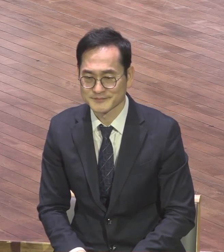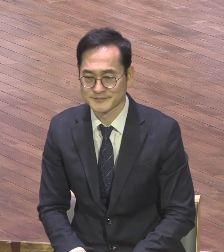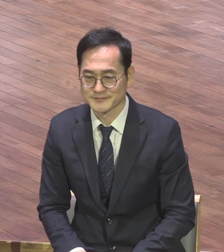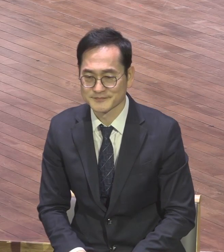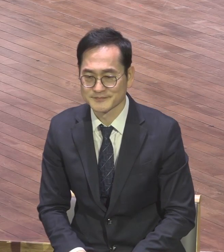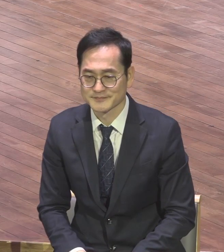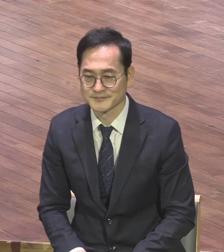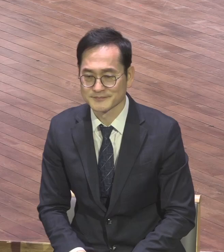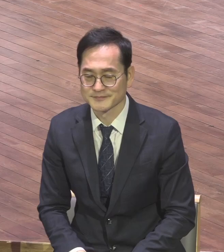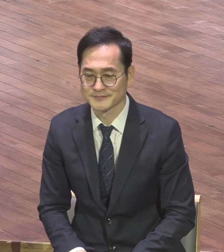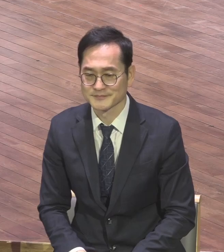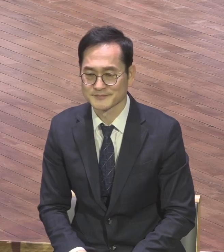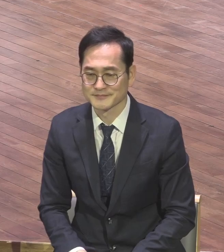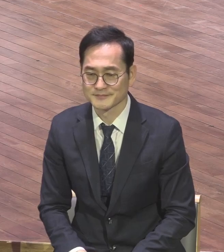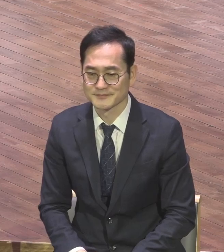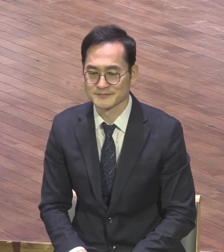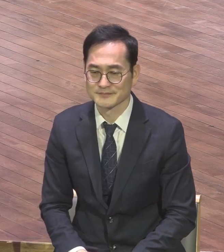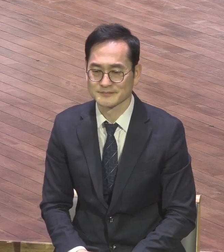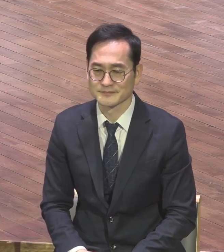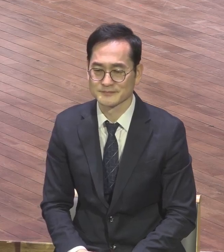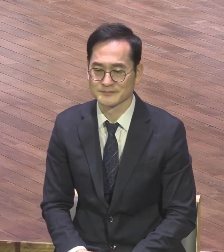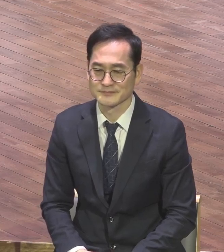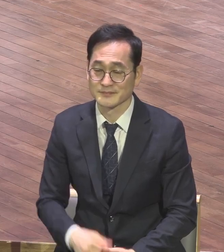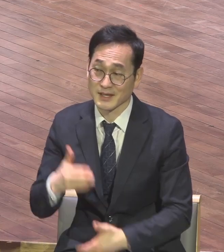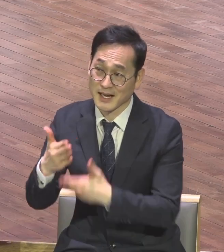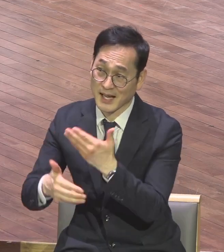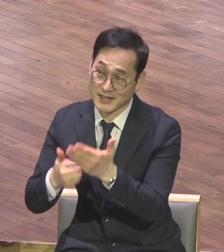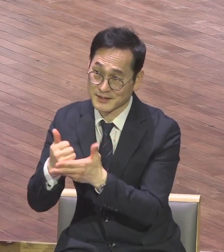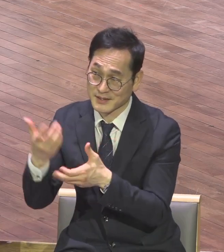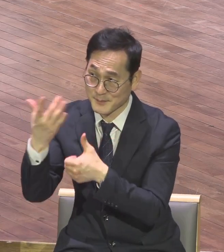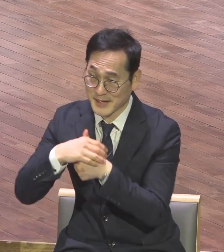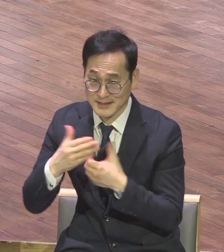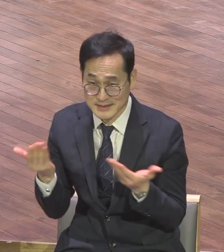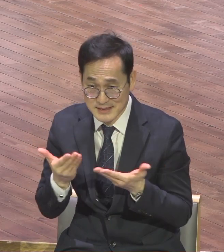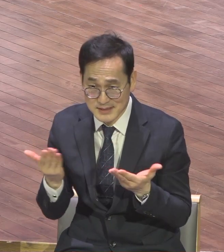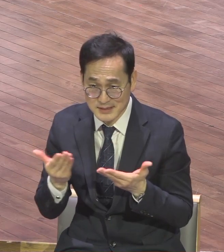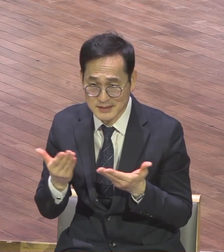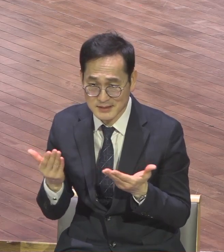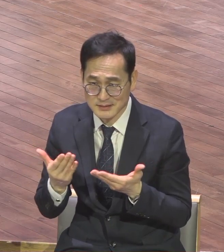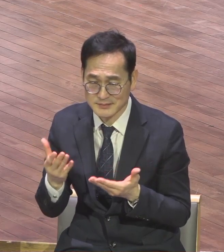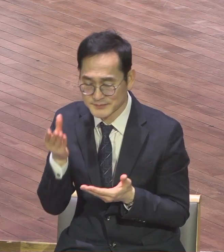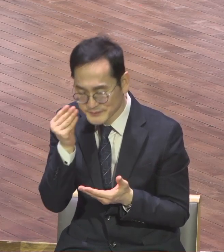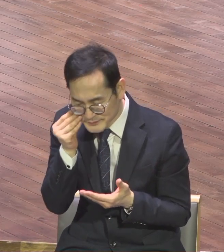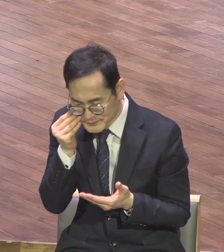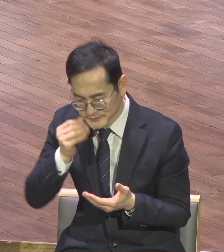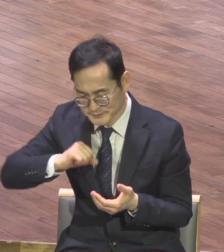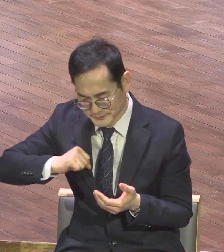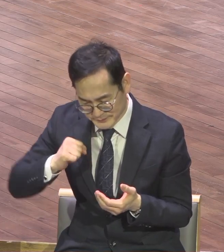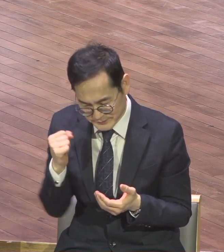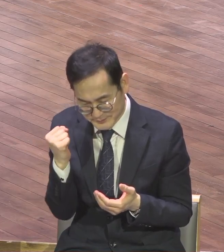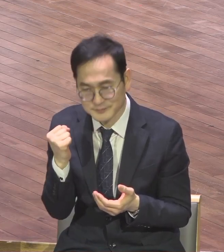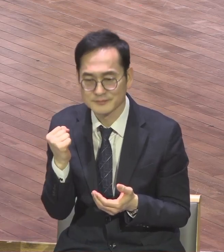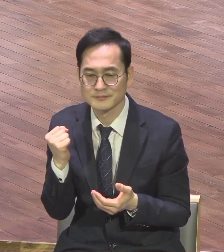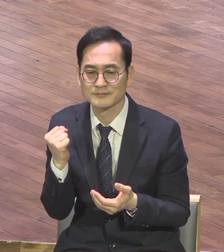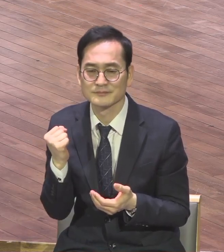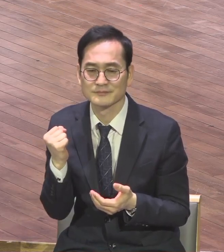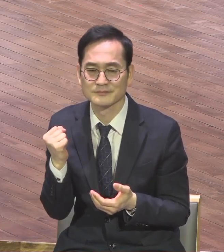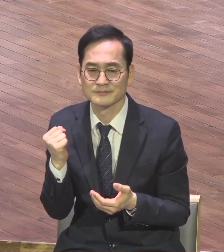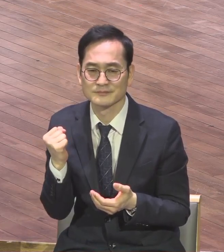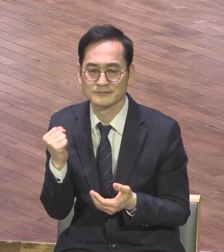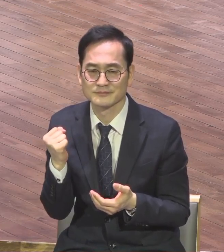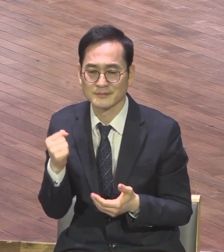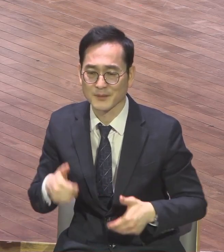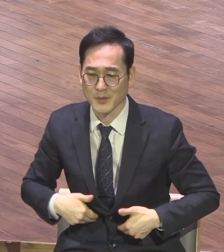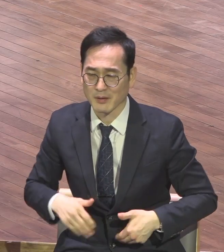마음속에 담지도 않고 거부하면 안 된다니까. 거부할 이유가 없잖아요. 살아있는 것 그 자체가